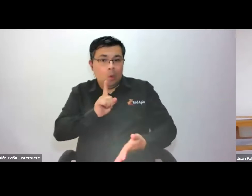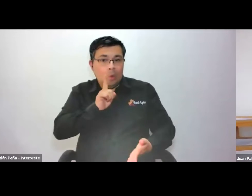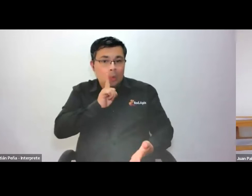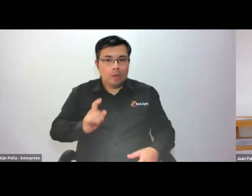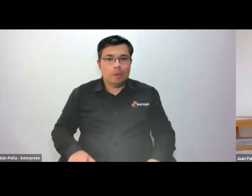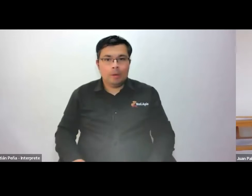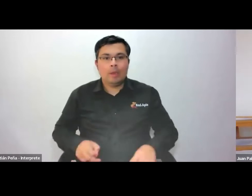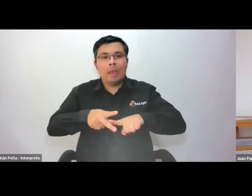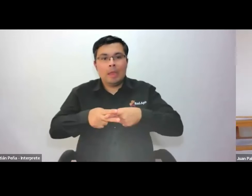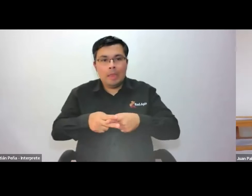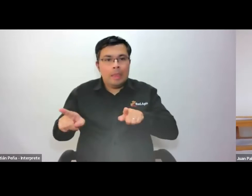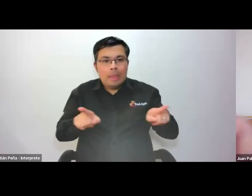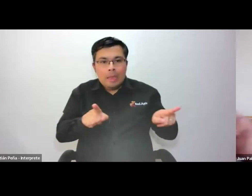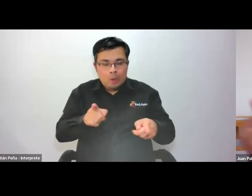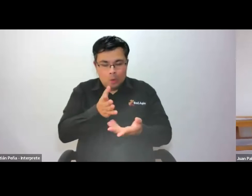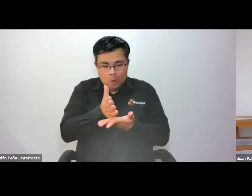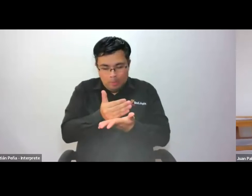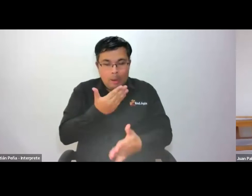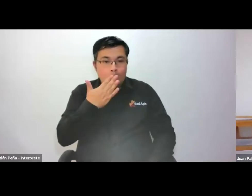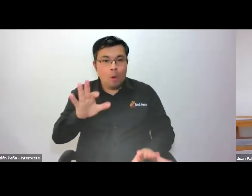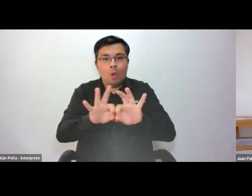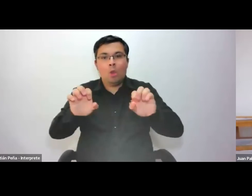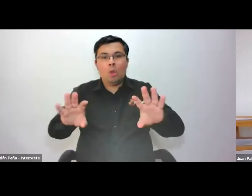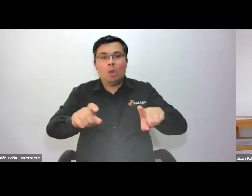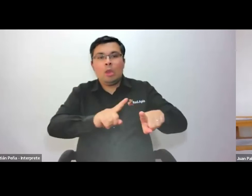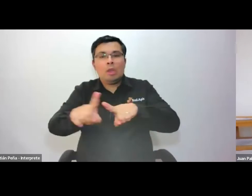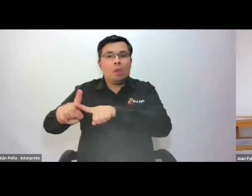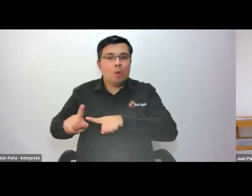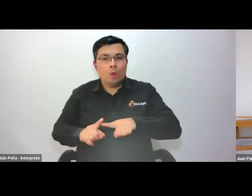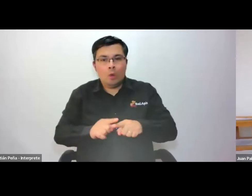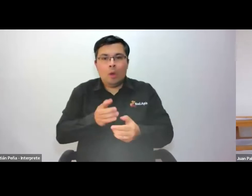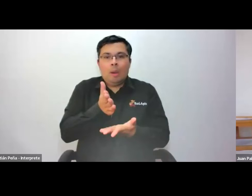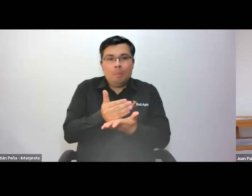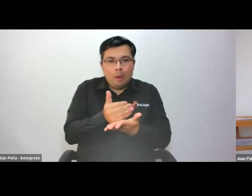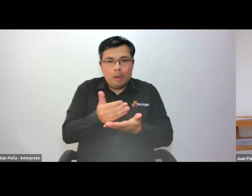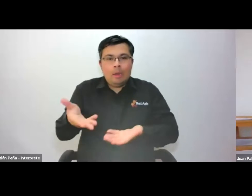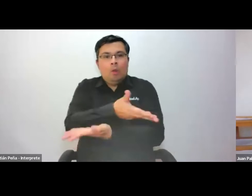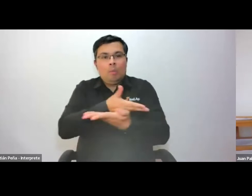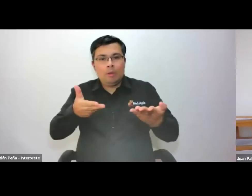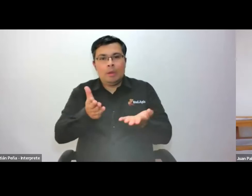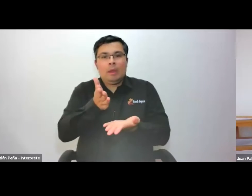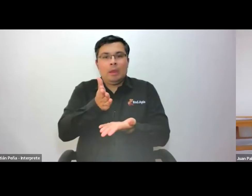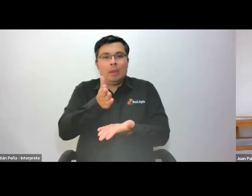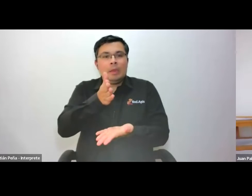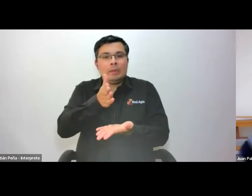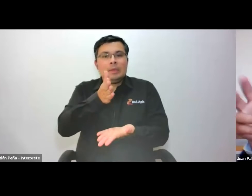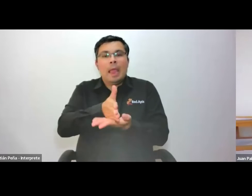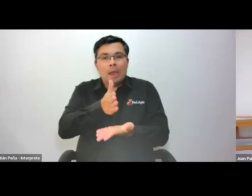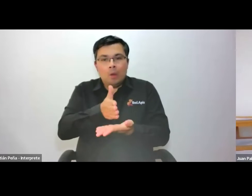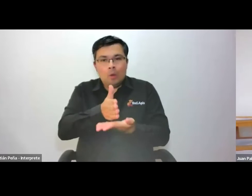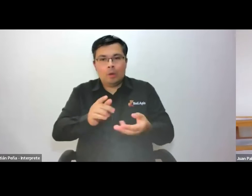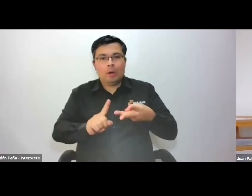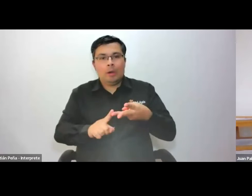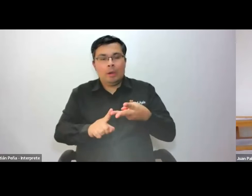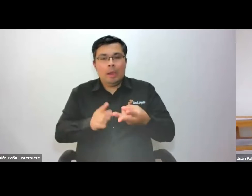mejoramiento educativo y diversos planes como el plan de gestión de convivencia escolar, el plan de formación ciudadana, el plan de efectividad